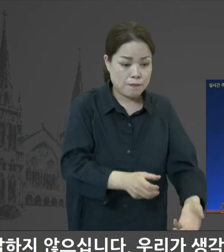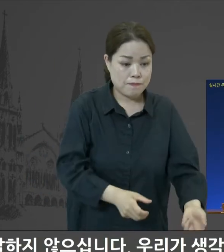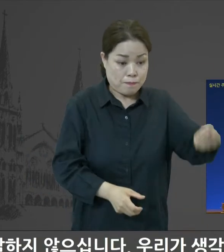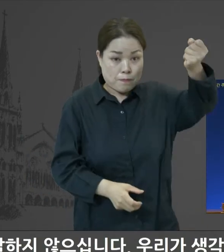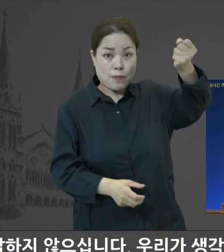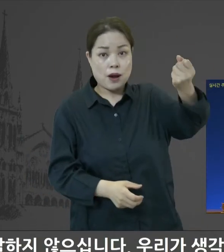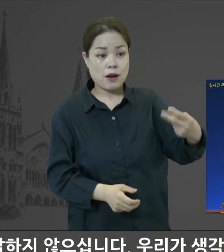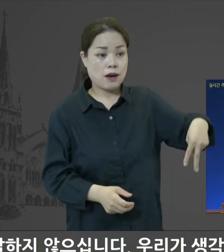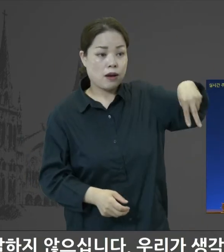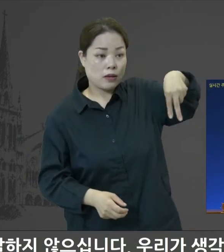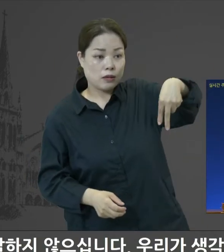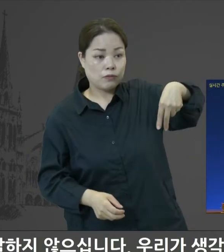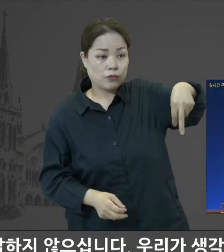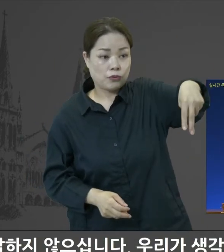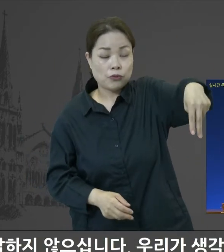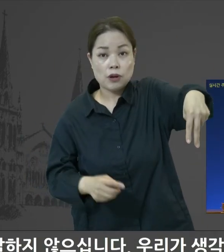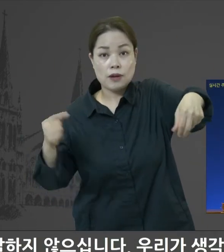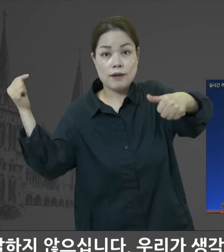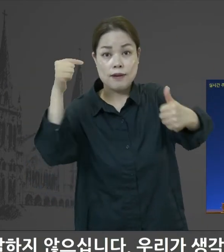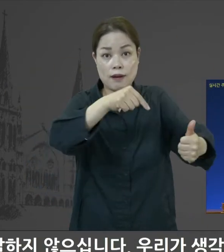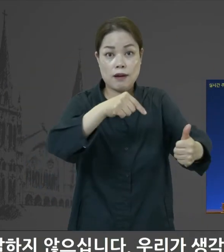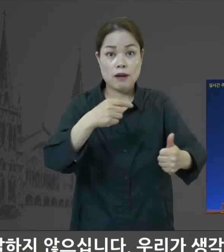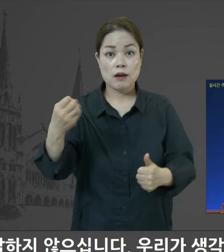걸어가라, 그렇게 말씀하십니다.